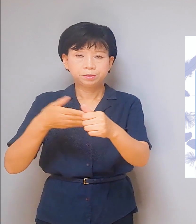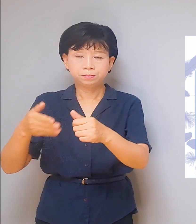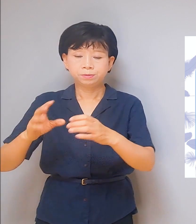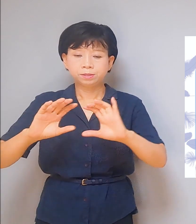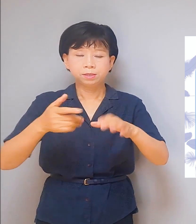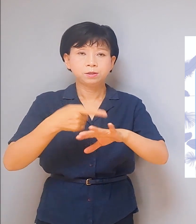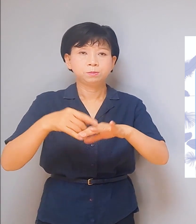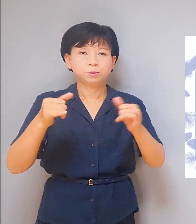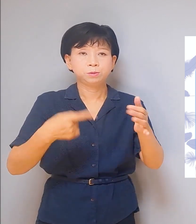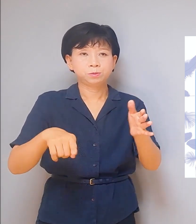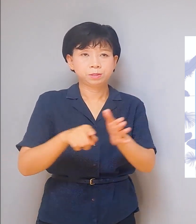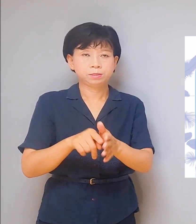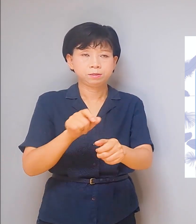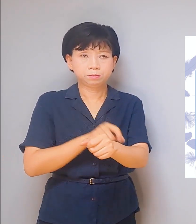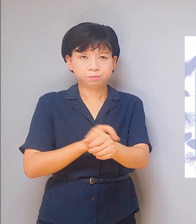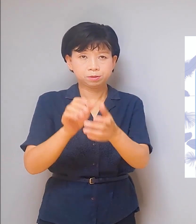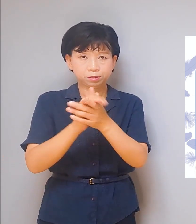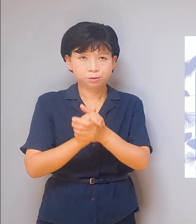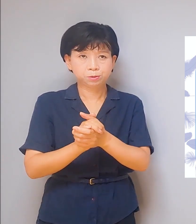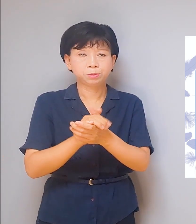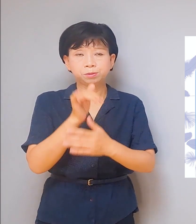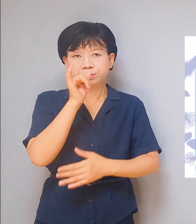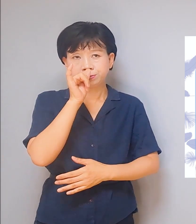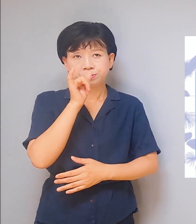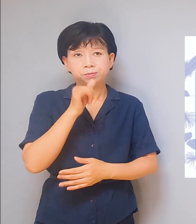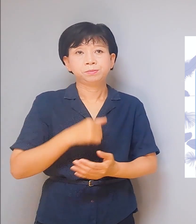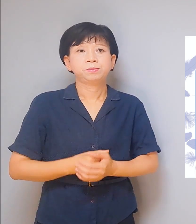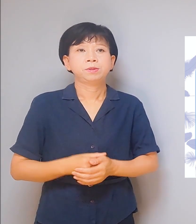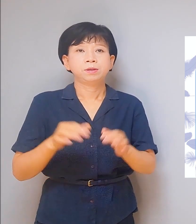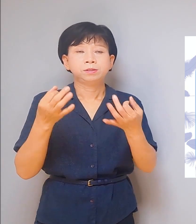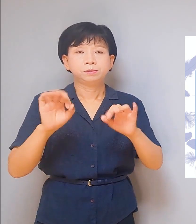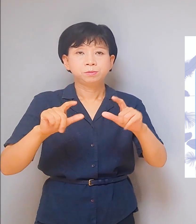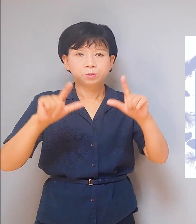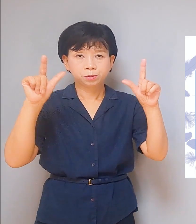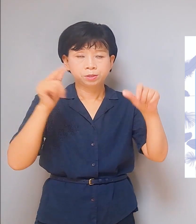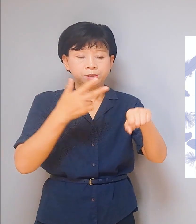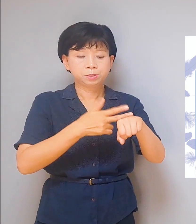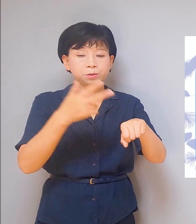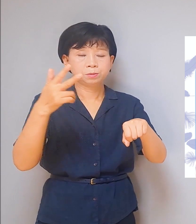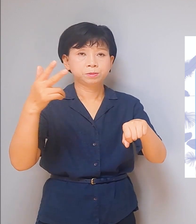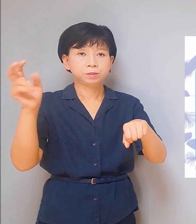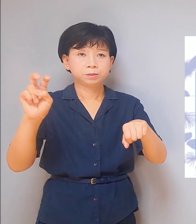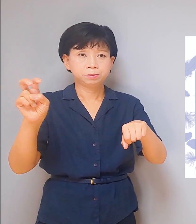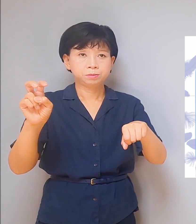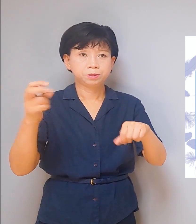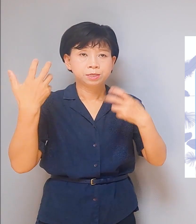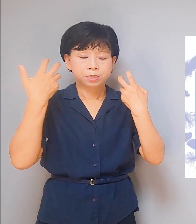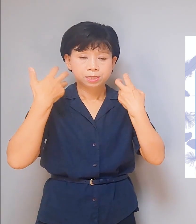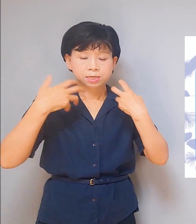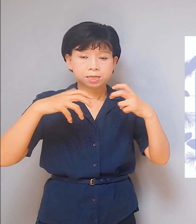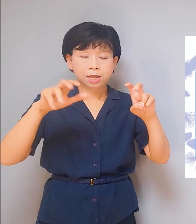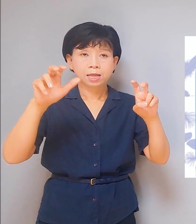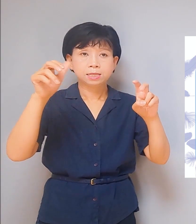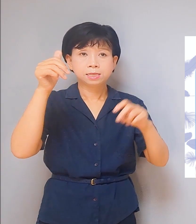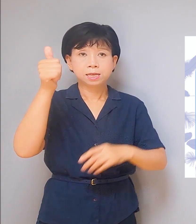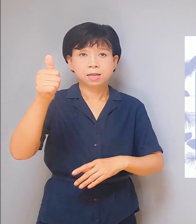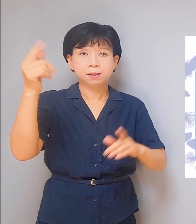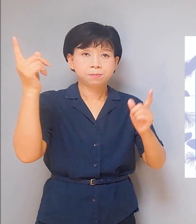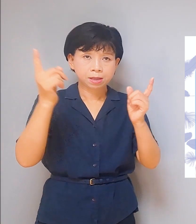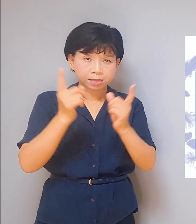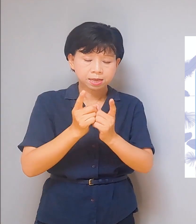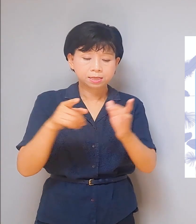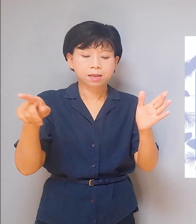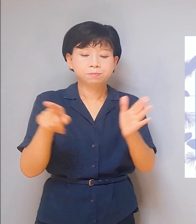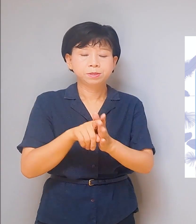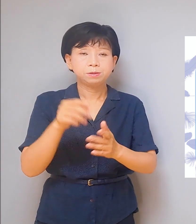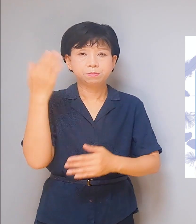특별히 기도했으면 좋겠습니다. 금요일 저녁 7시 10분 금요 성령 집회 다니엘을 만나다를 통해 믿음의